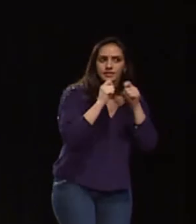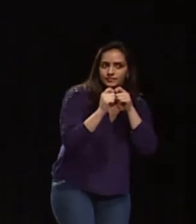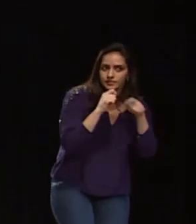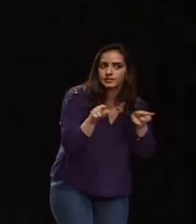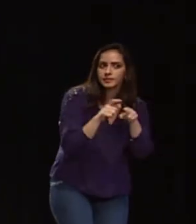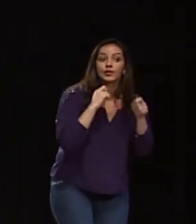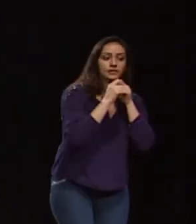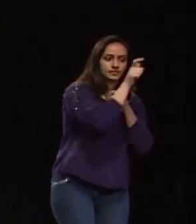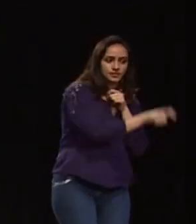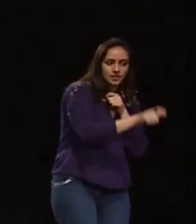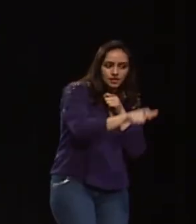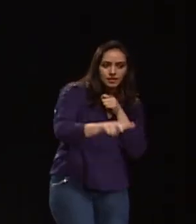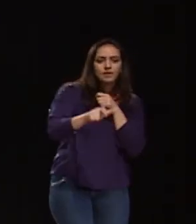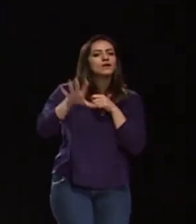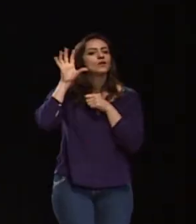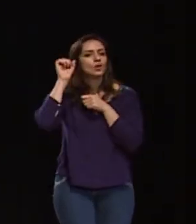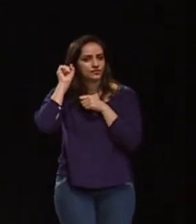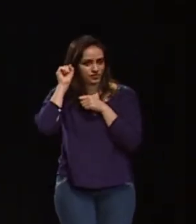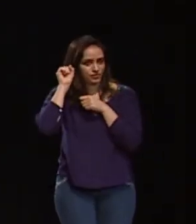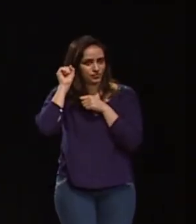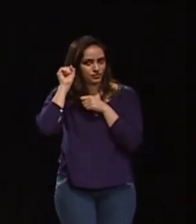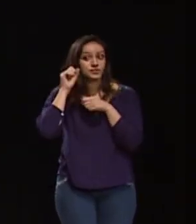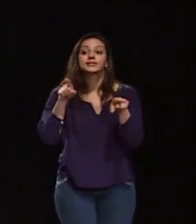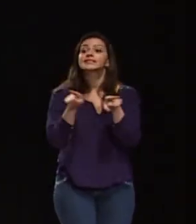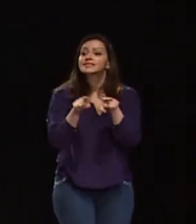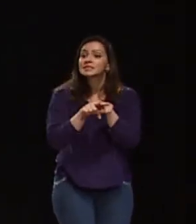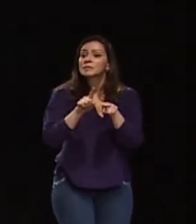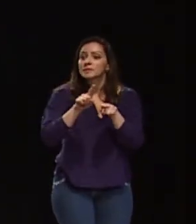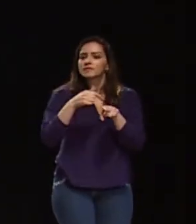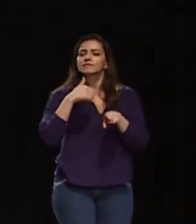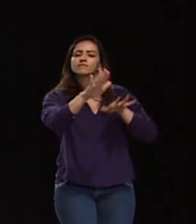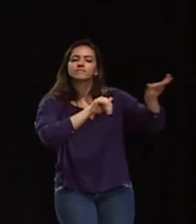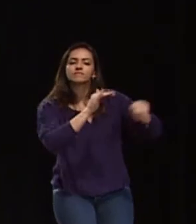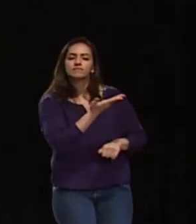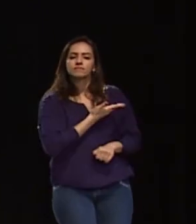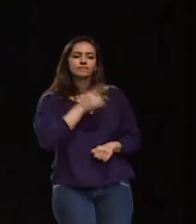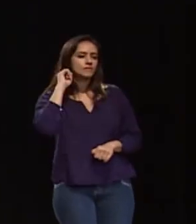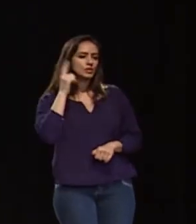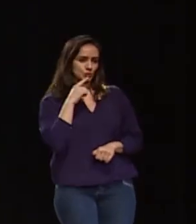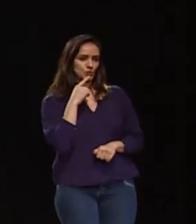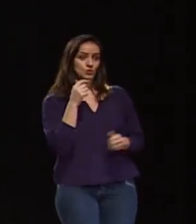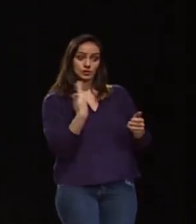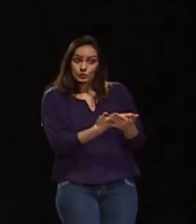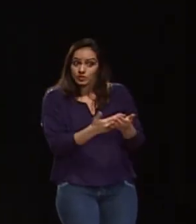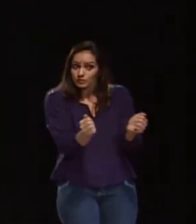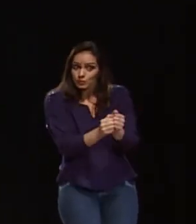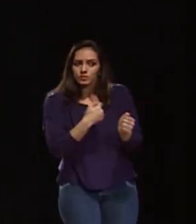as entrevistas que eu realizei com os ouvintes da turma, e também eu chamava alguns amigos surdos que